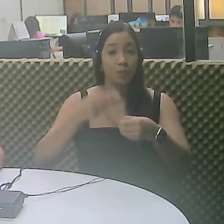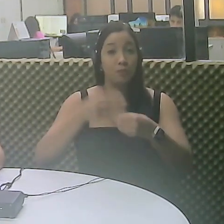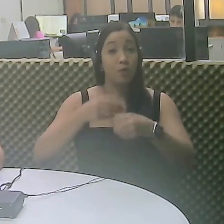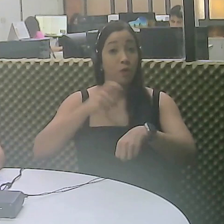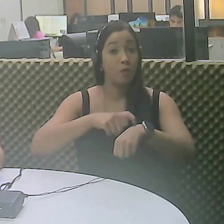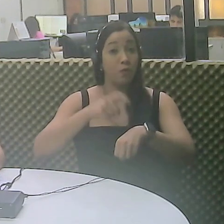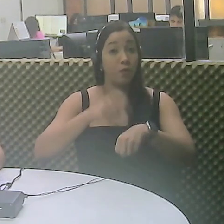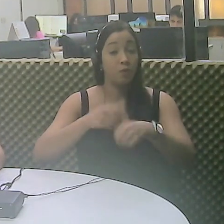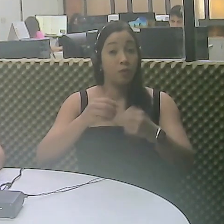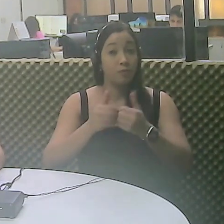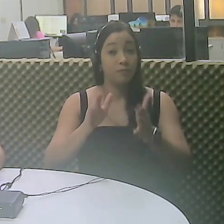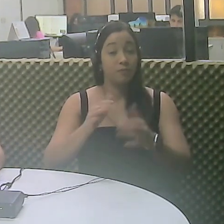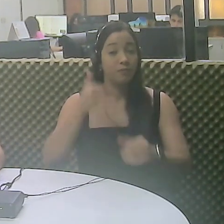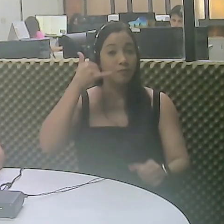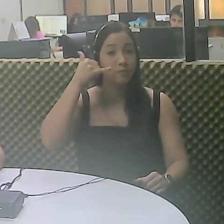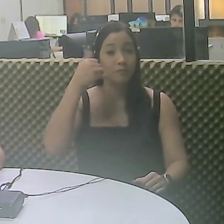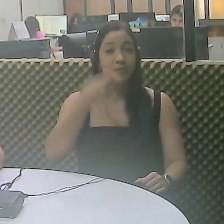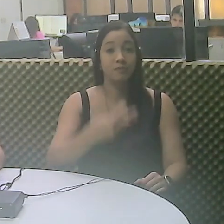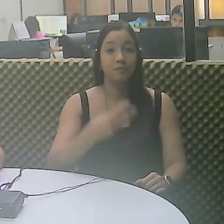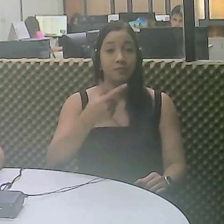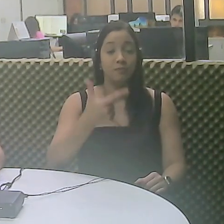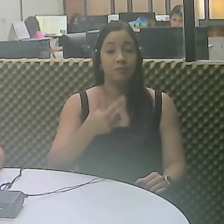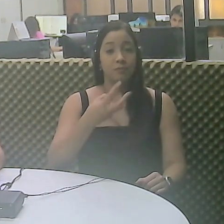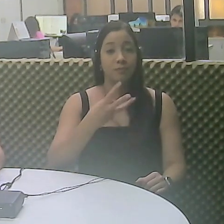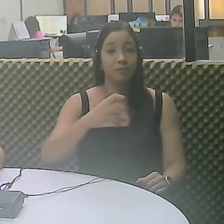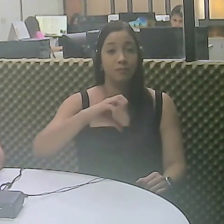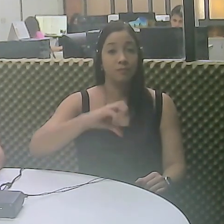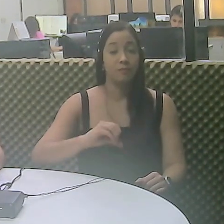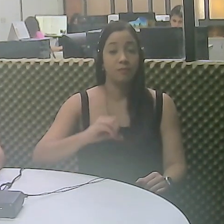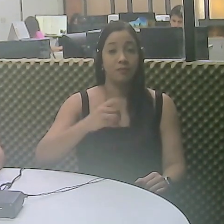horário comercial. O telefone é